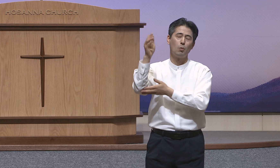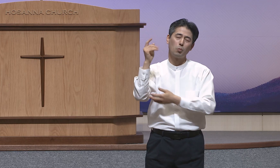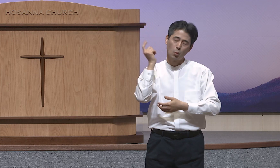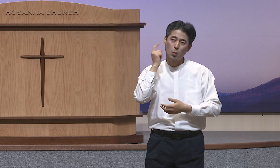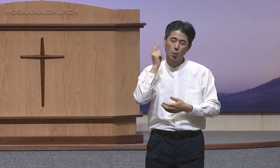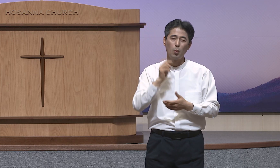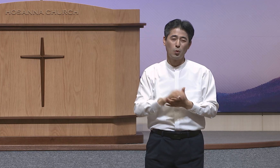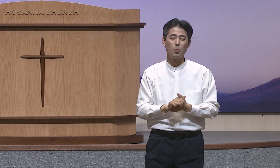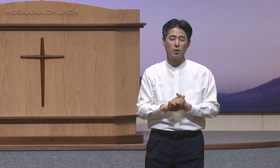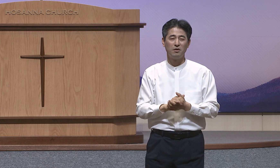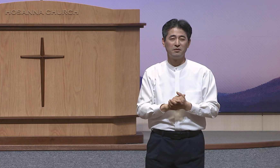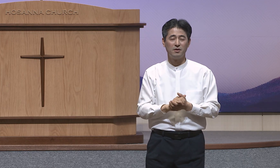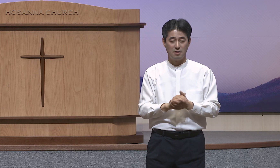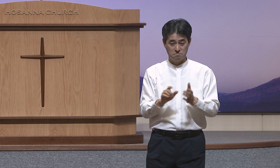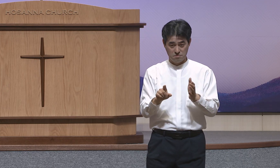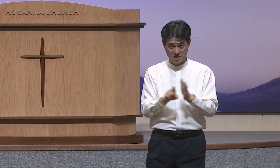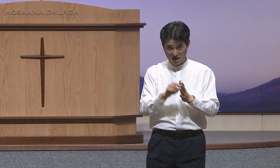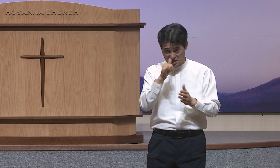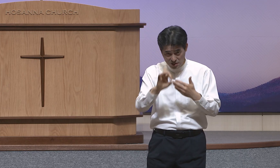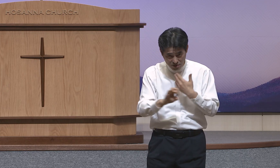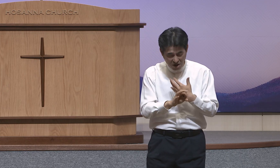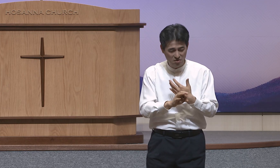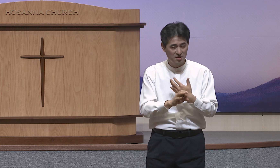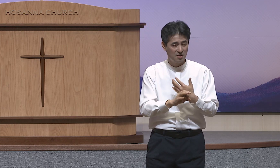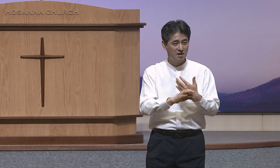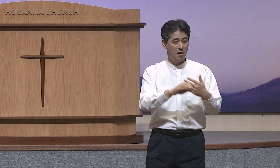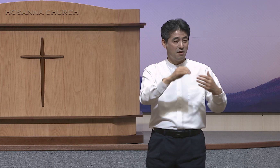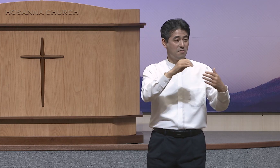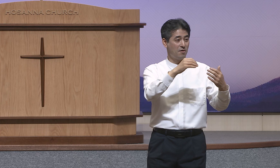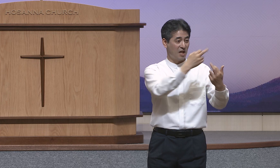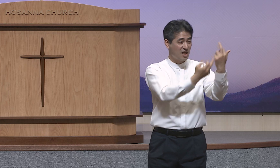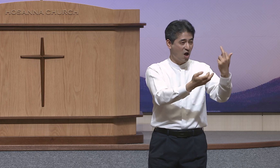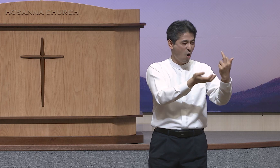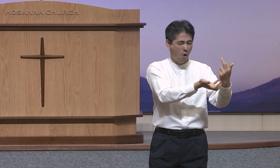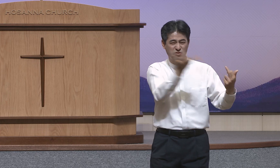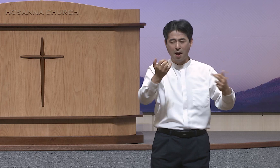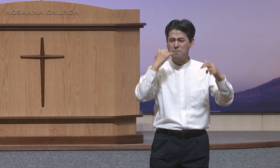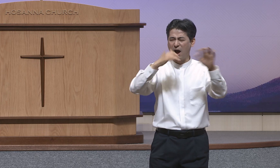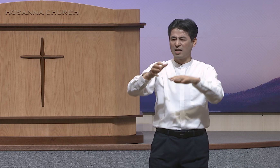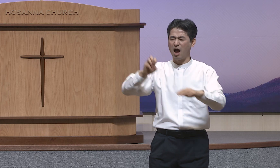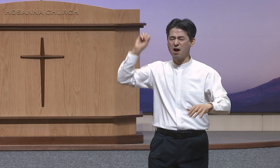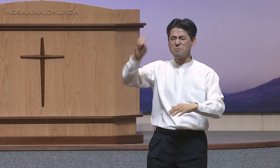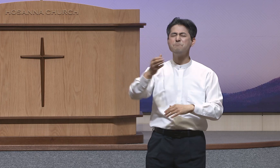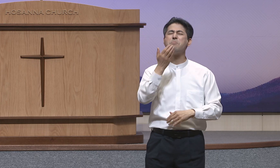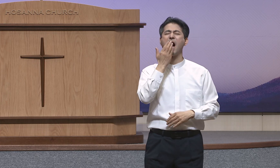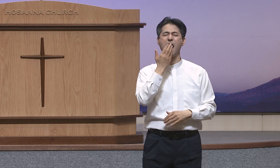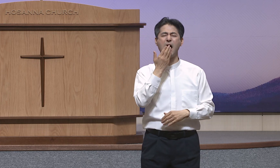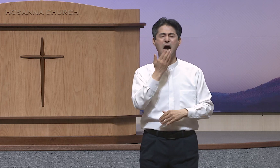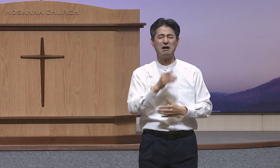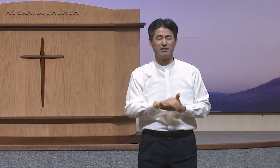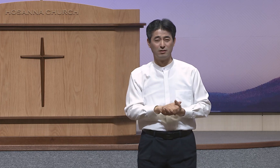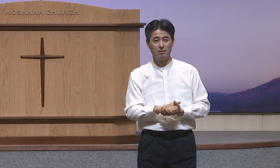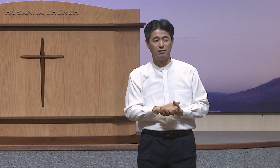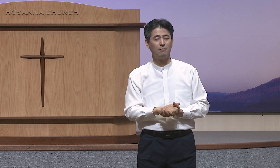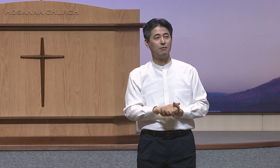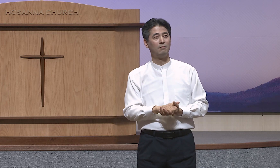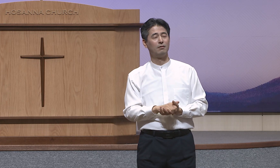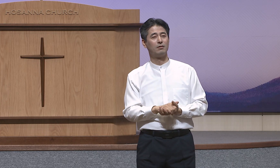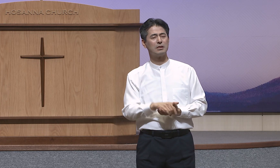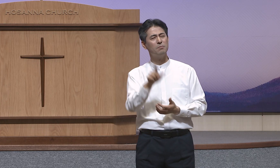때 전도사님 설교를 그날따라 이제 보고 있는데 믿음이 있으면 산을 옮겨서 바다에 옮길 수